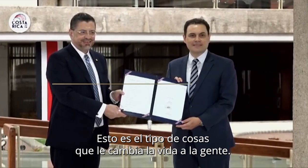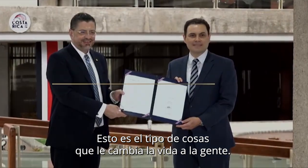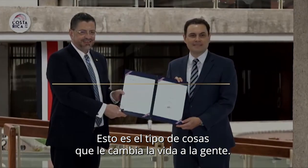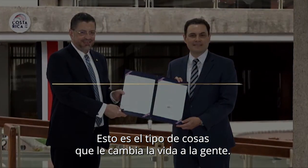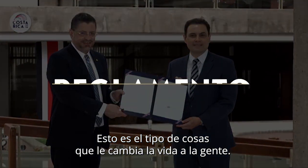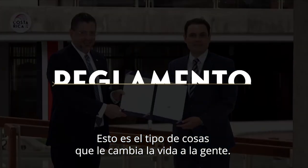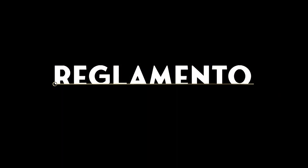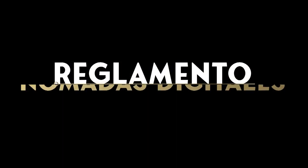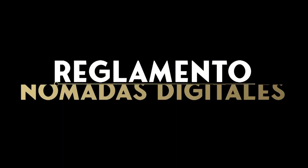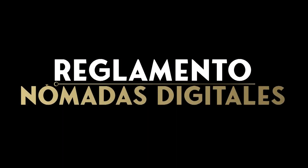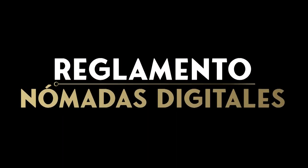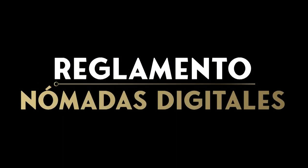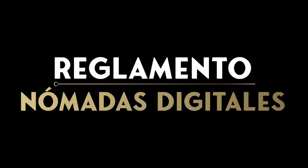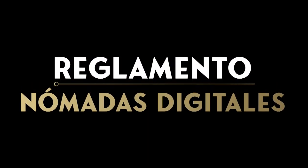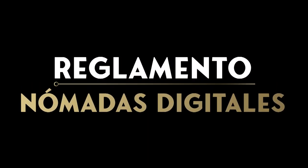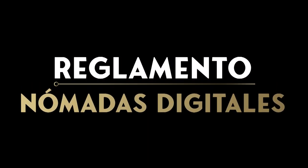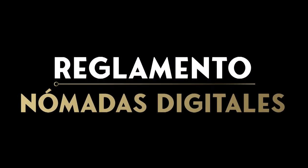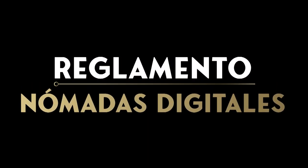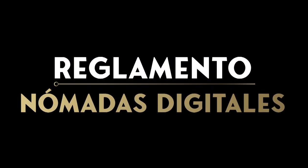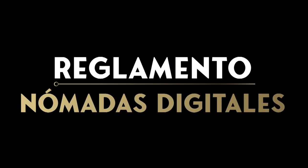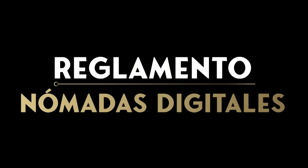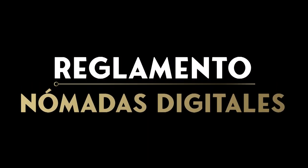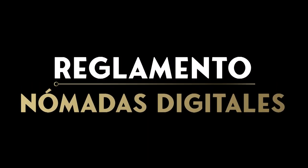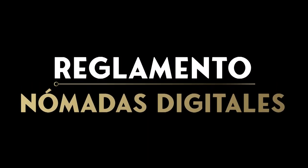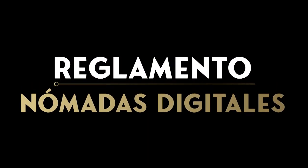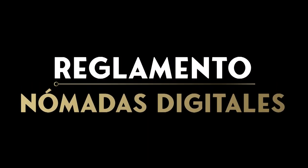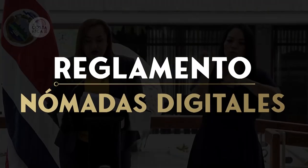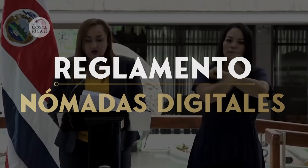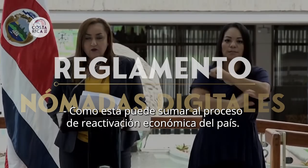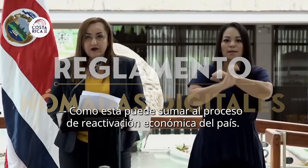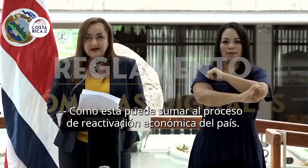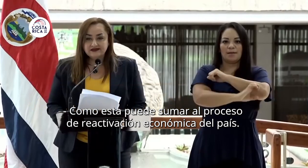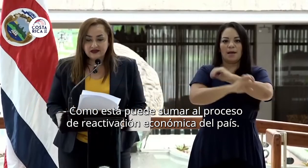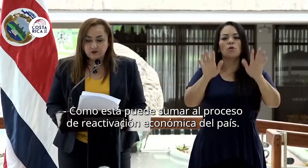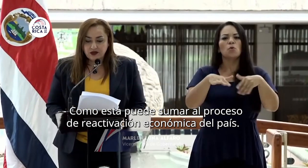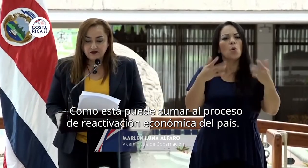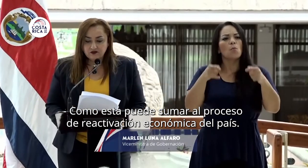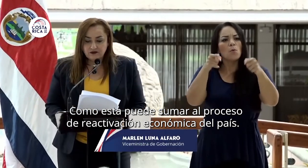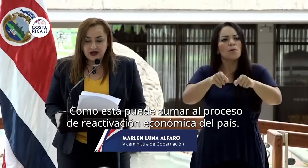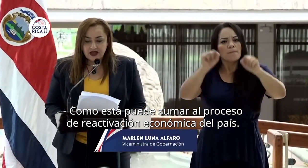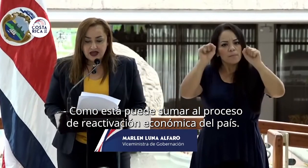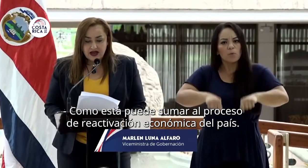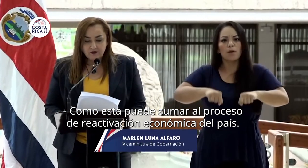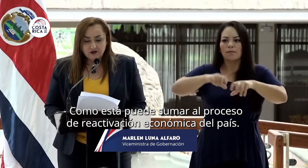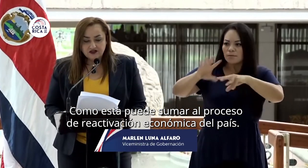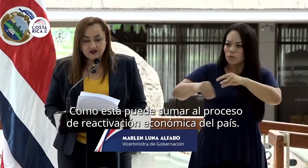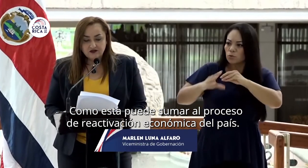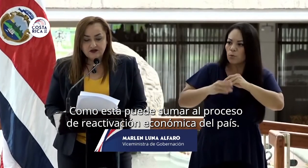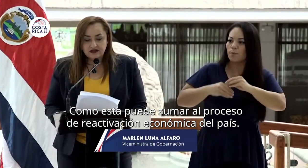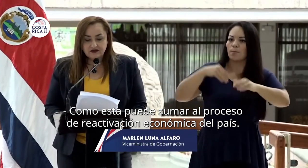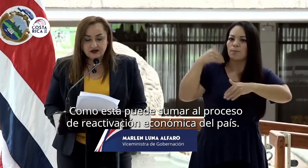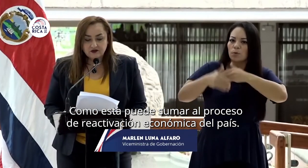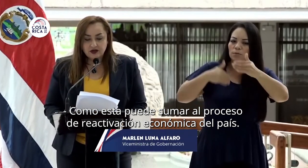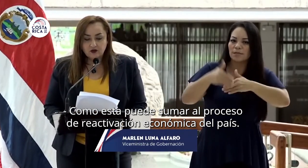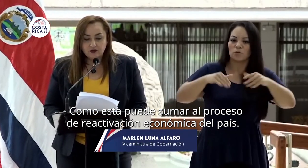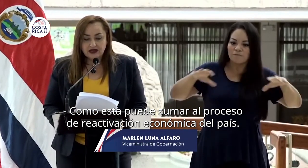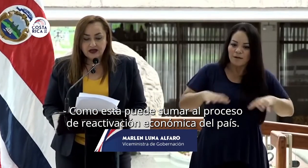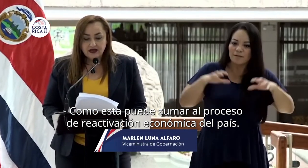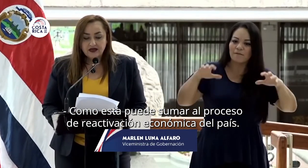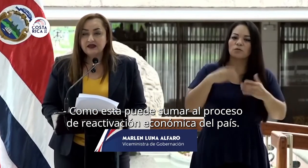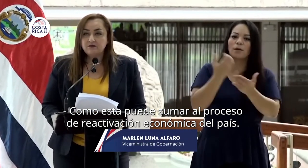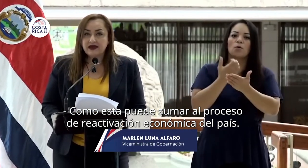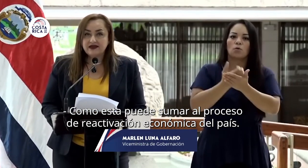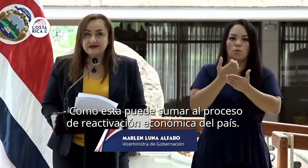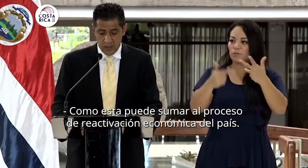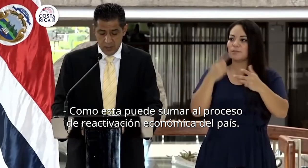gente. Reglamento, nómadas digitales. ¿Cómo esta puede sumar al proceso de reactivación